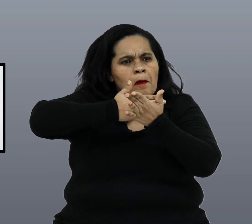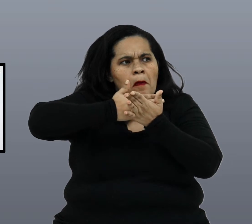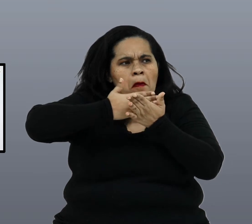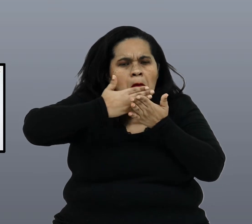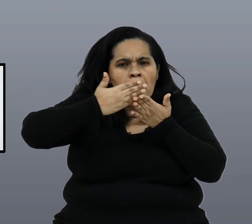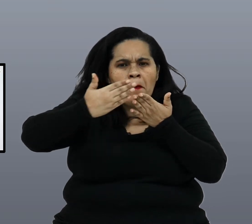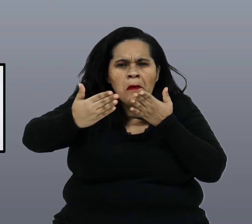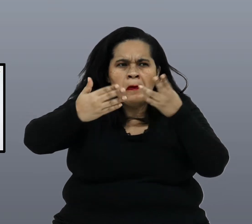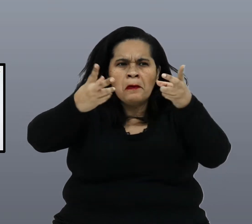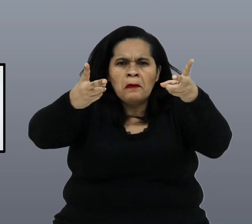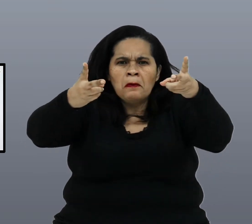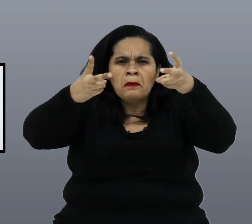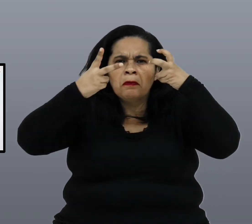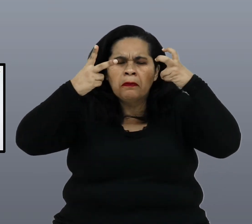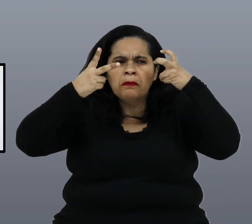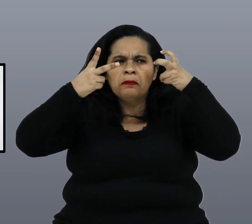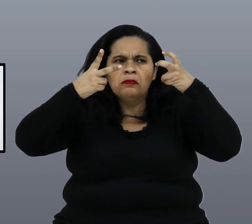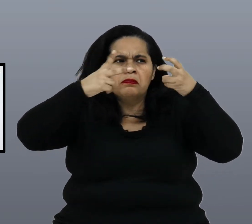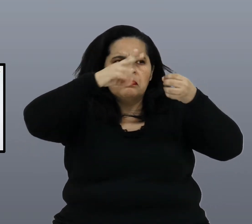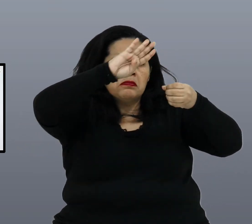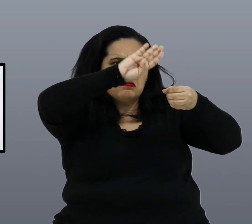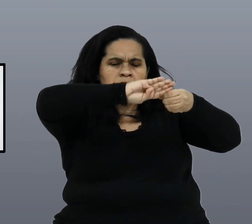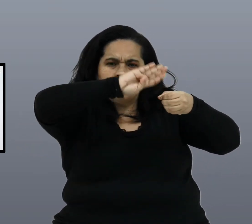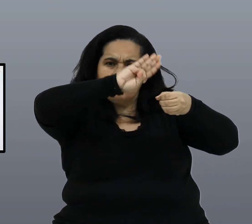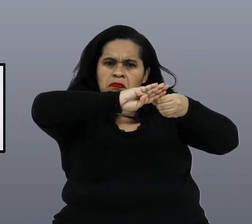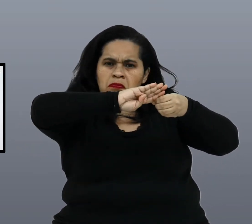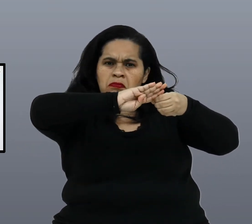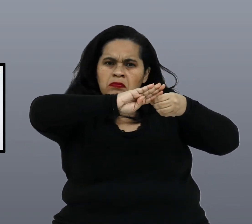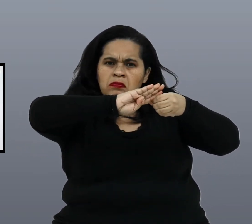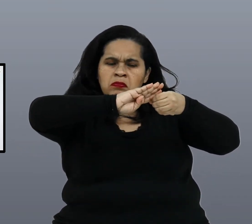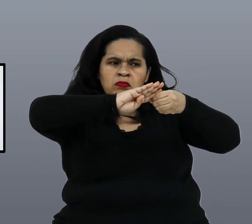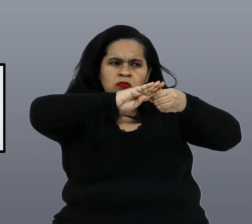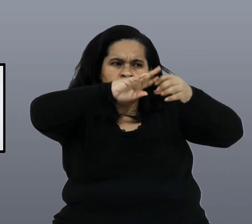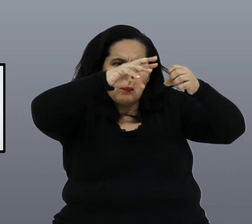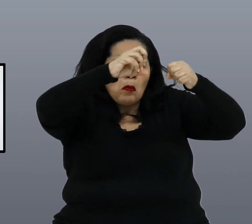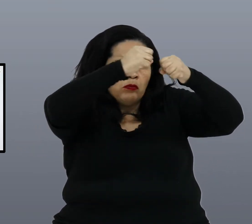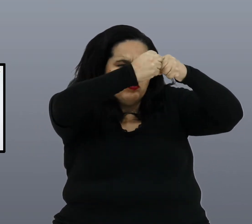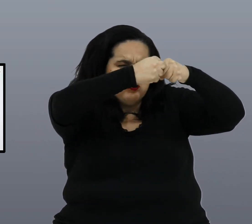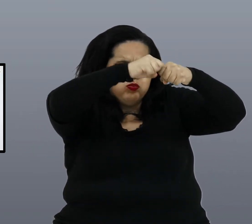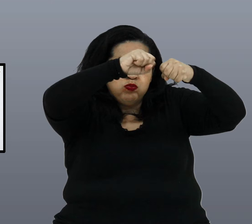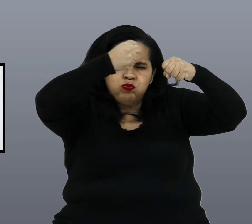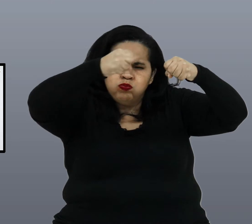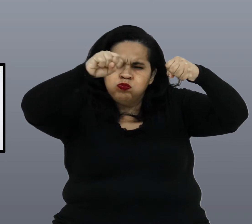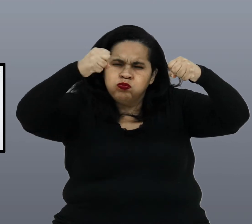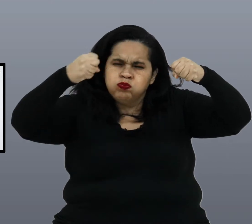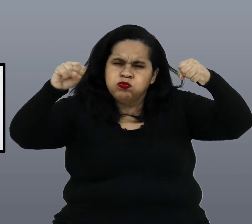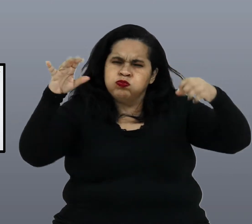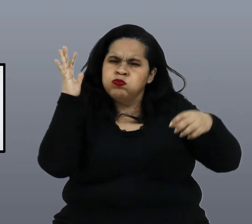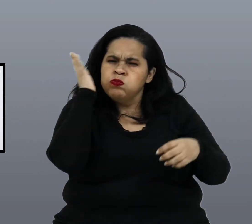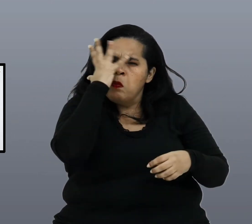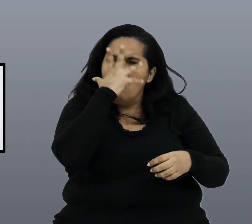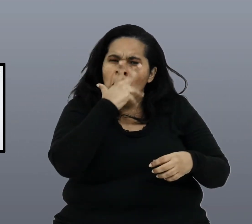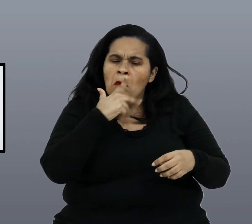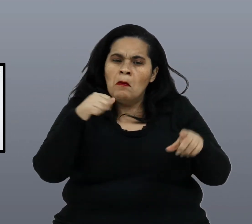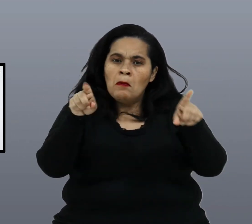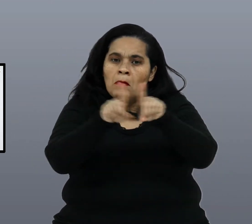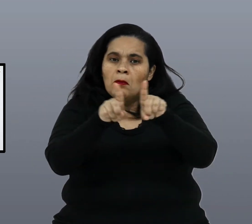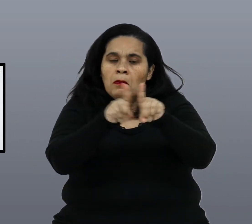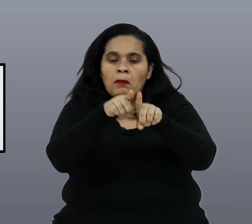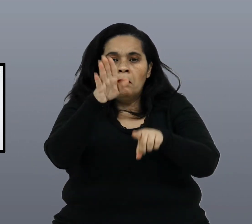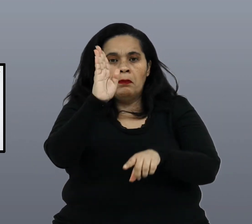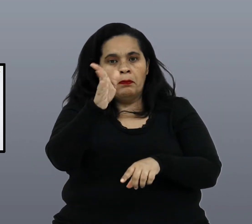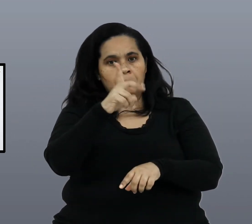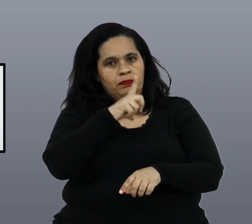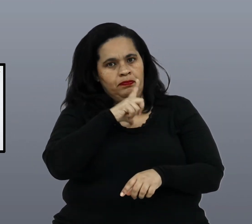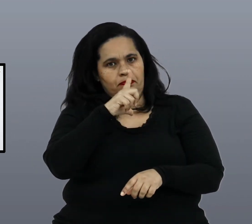a Babilônia como uma das maiores grandezas já existidas, um dos maiores impérios grandes e belos que já existiu. E as